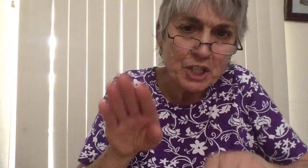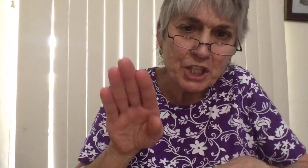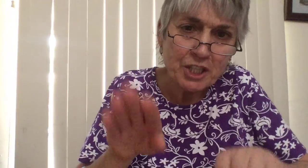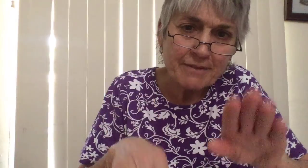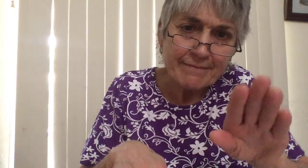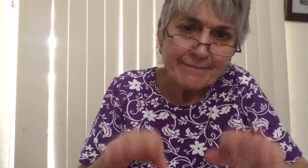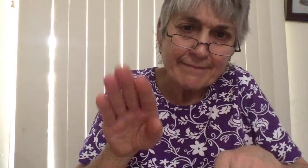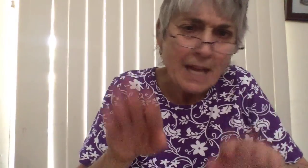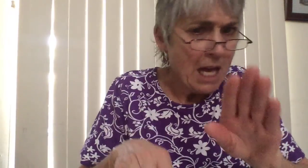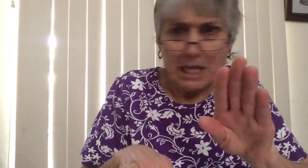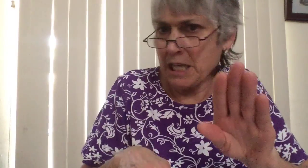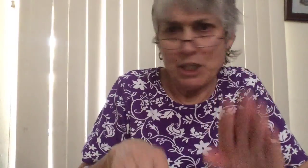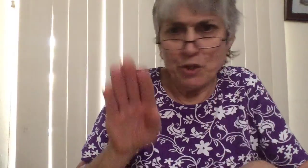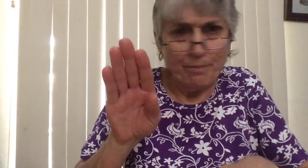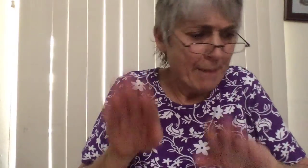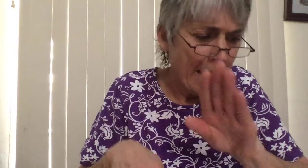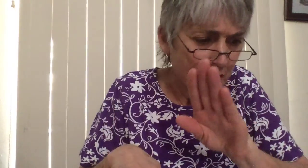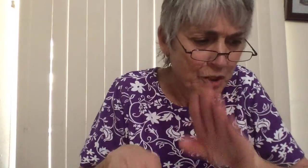Marche. Il ne marche pas.